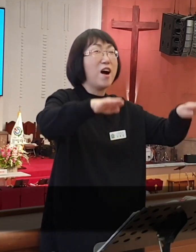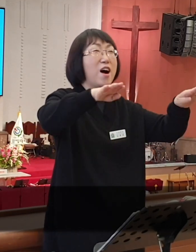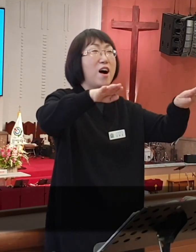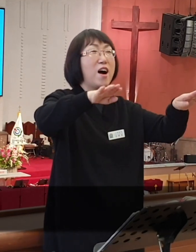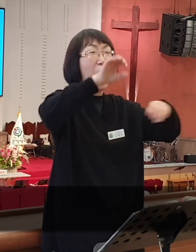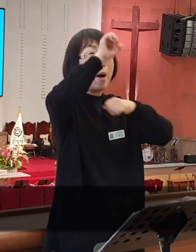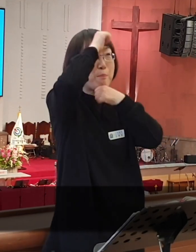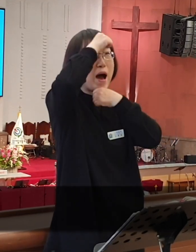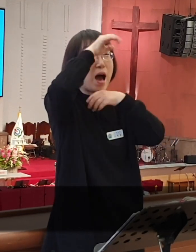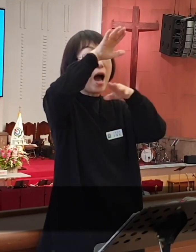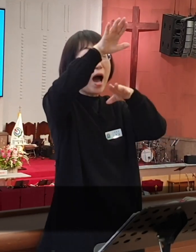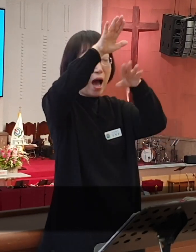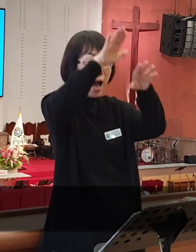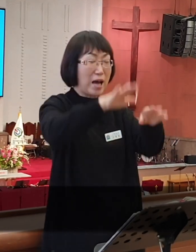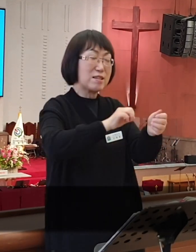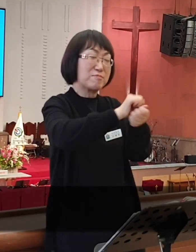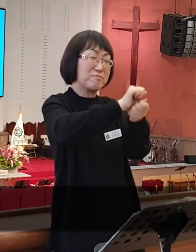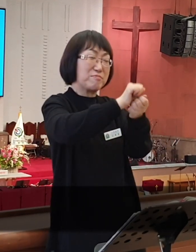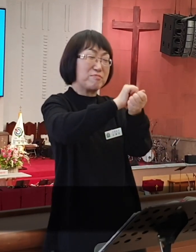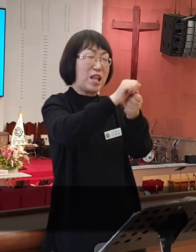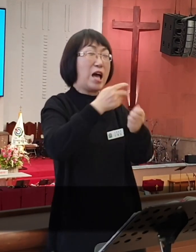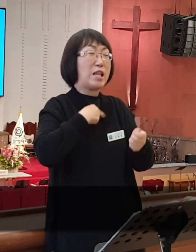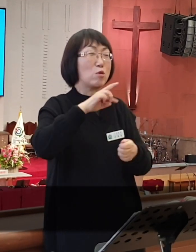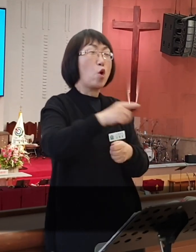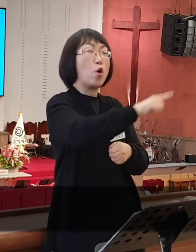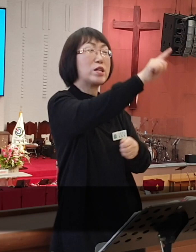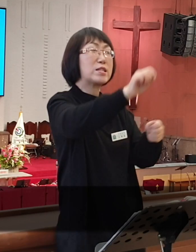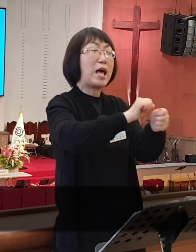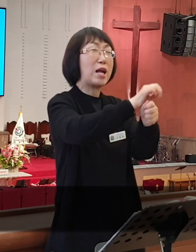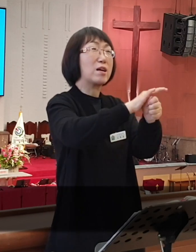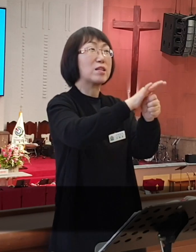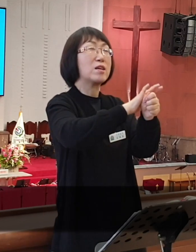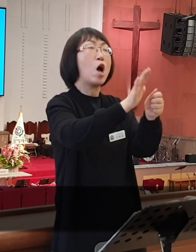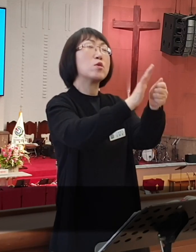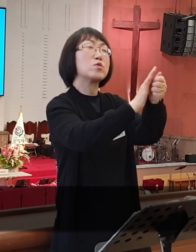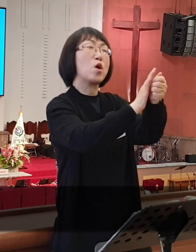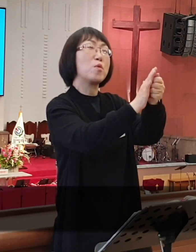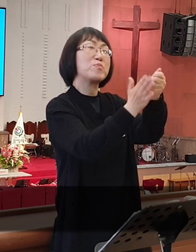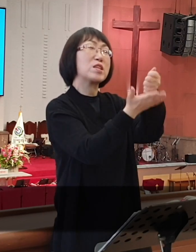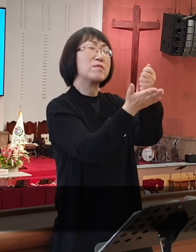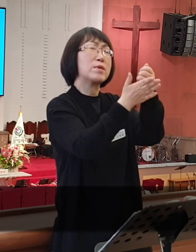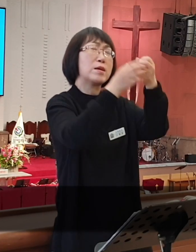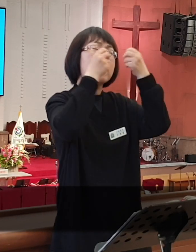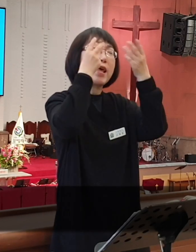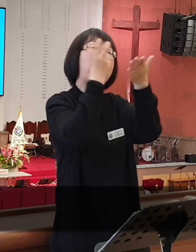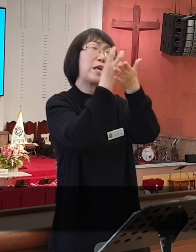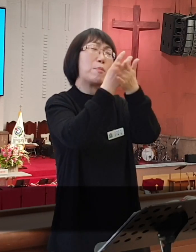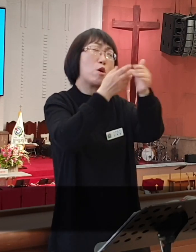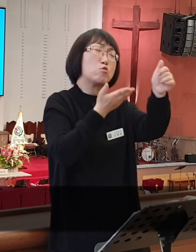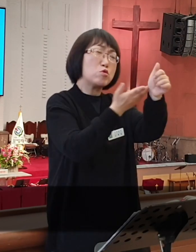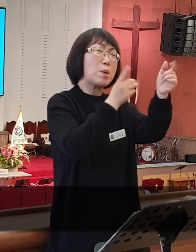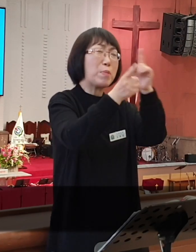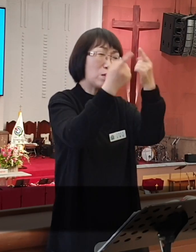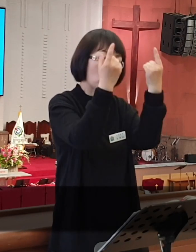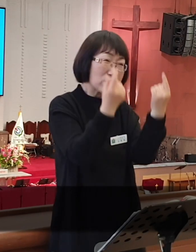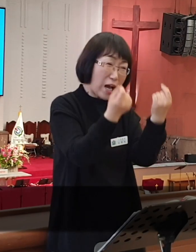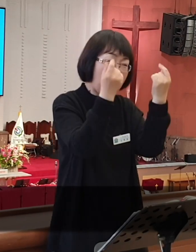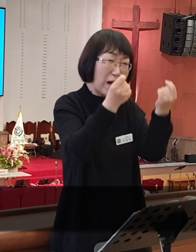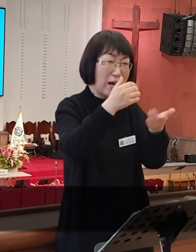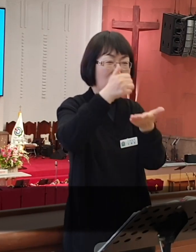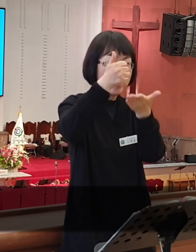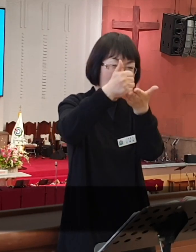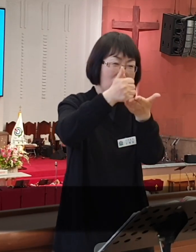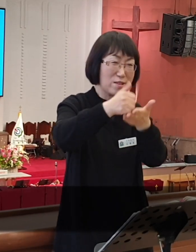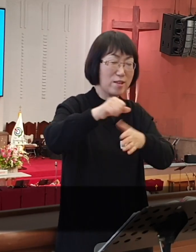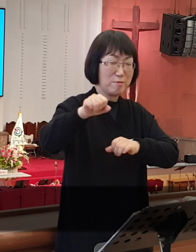그리고 발을 닦으시며 너희도 내가 너희를 사랑하고 섬긴 것처럼 너희도 서로 사랑해라. 이것이 내 새 계명이다 하셨던 그 말씀과